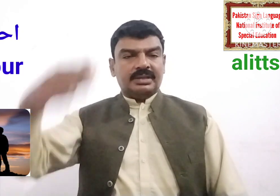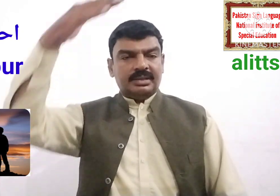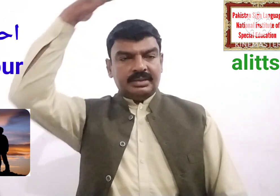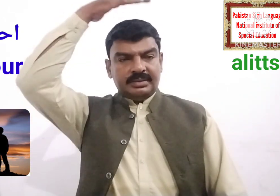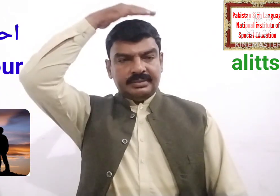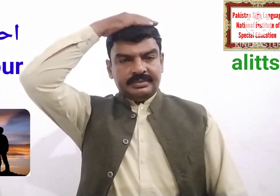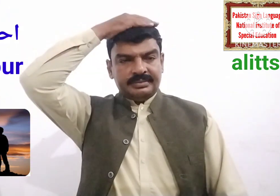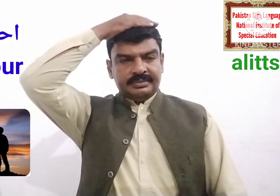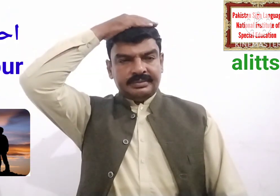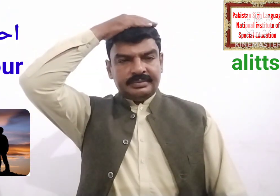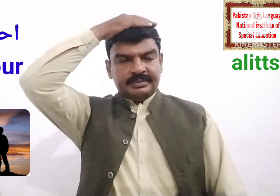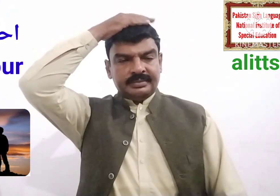ehsan,